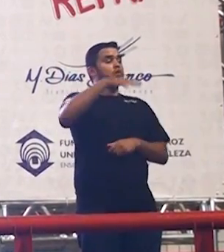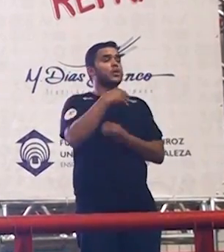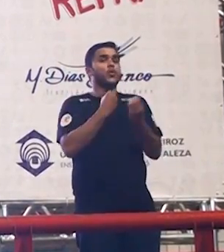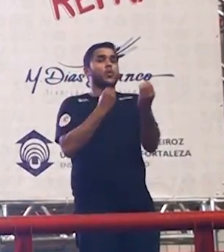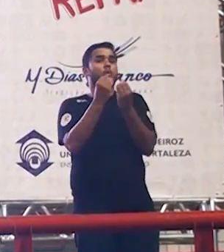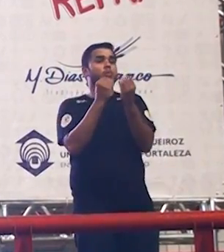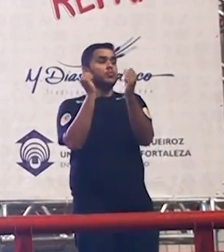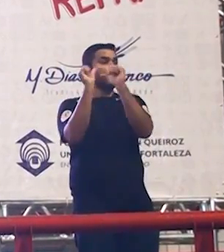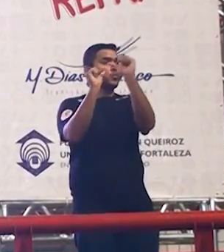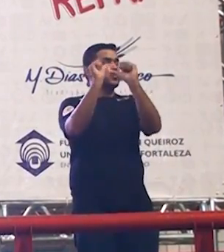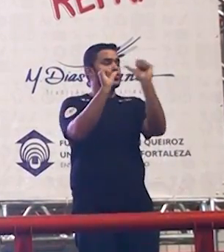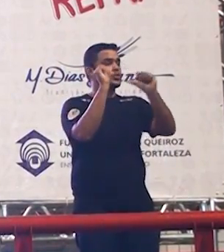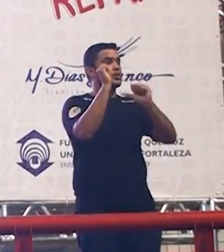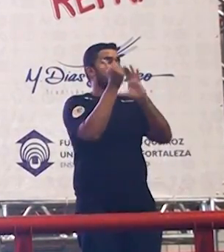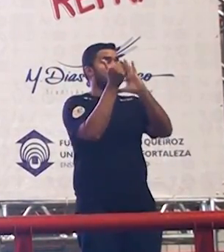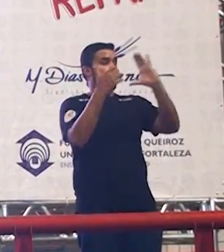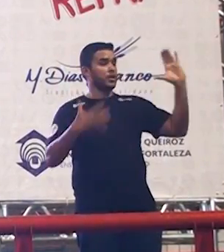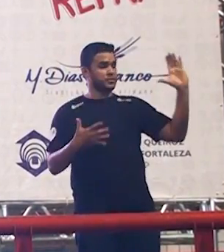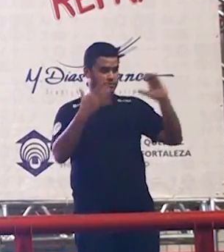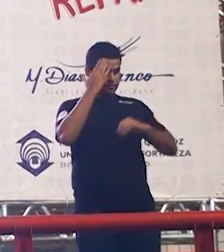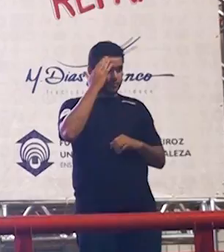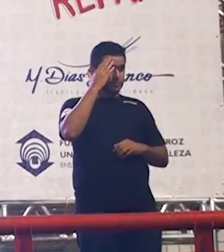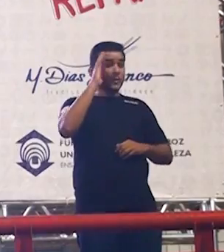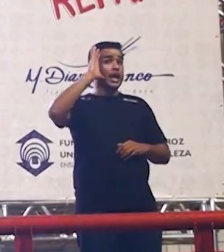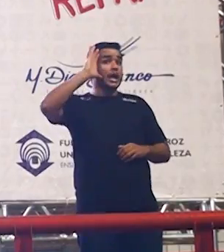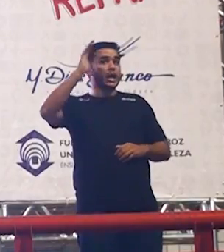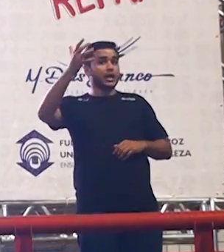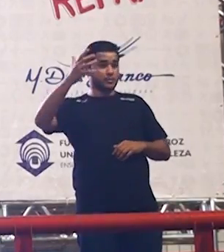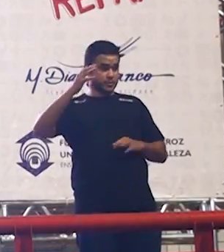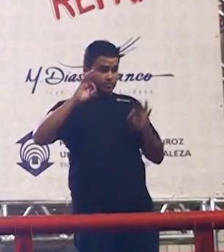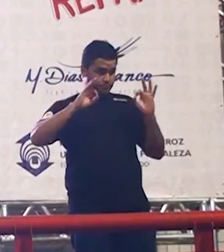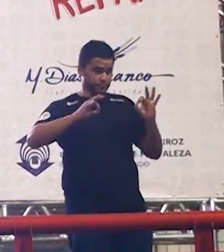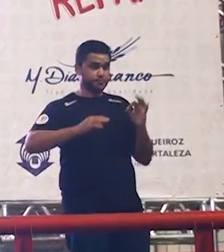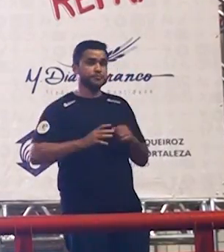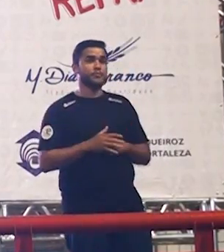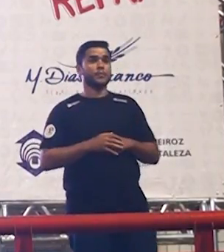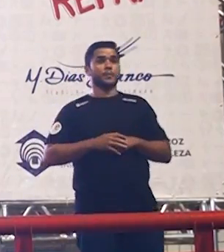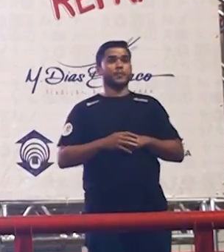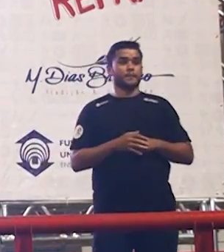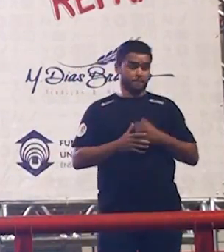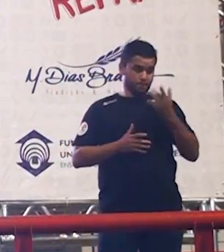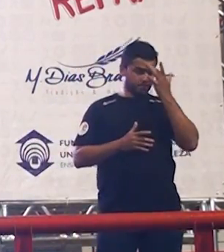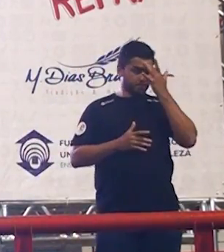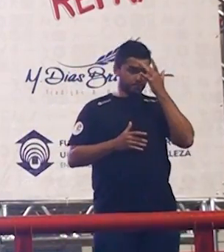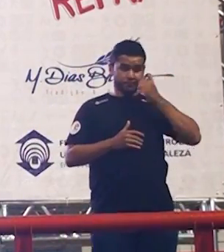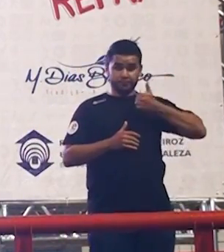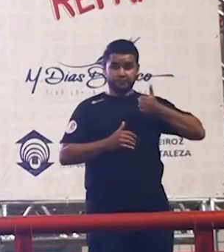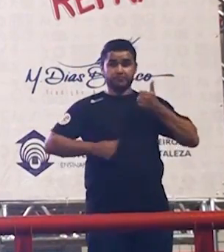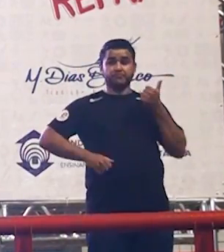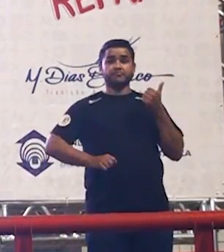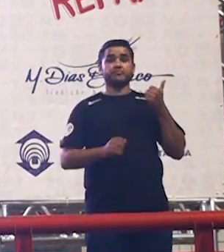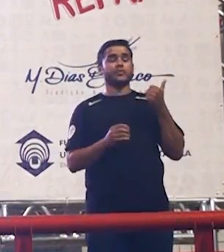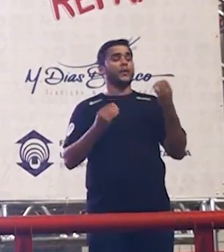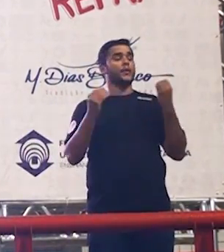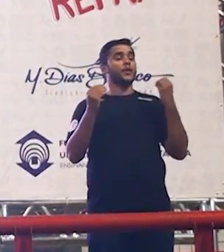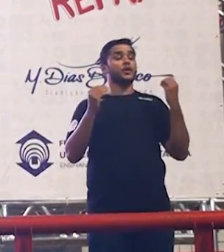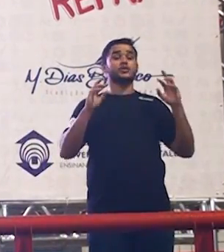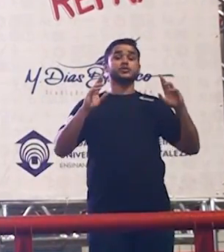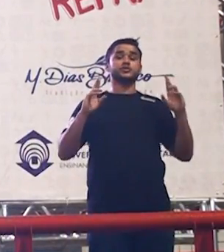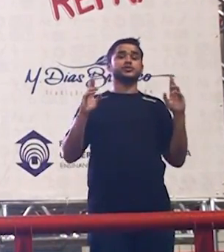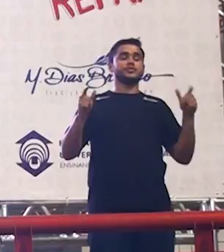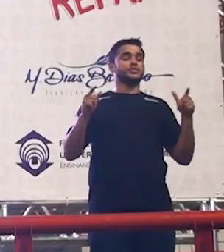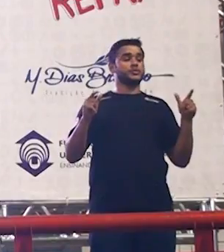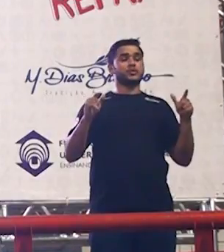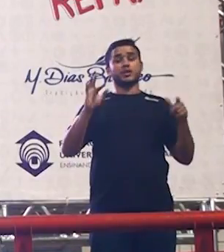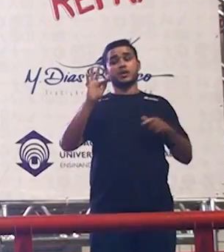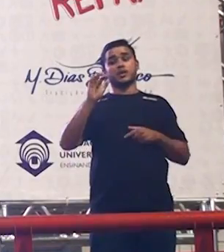dos elementos. É o que a gente chama de fatores climáticos. Guardou isso? Guardou? Sabemos agora a diferença entre elemento